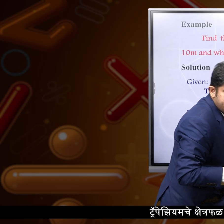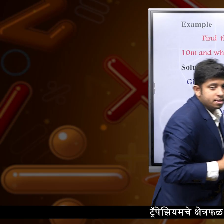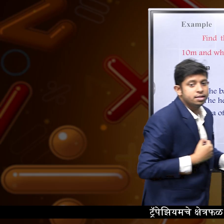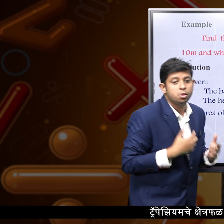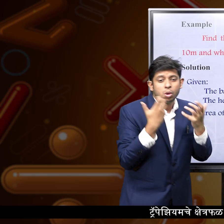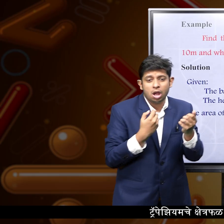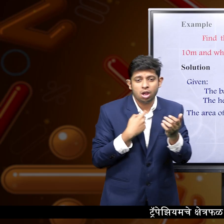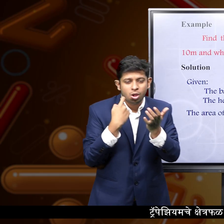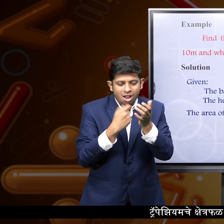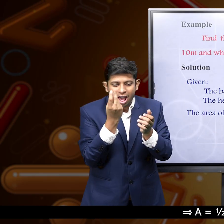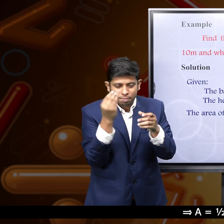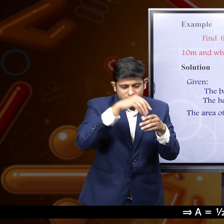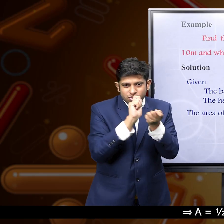h. A बरोबर